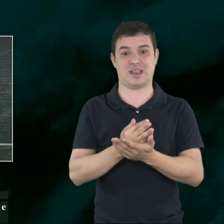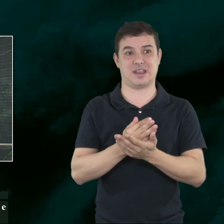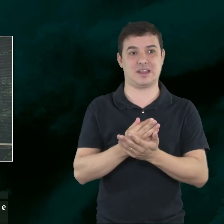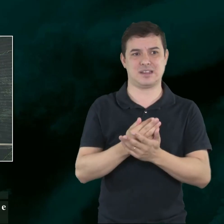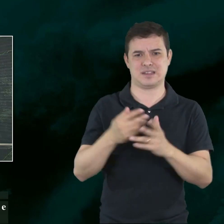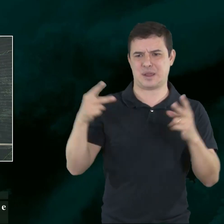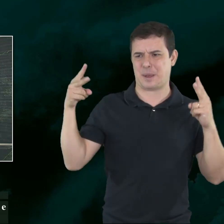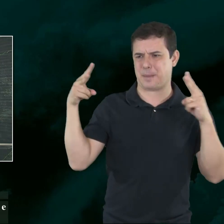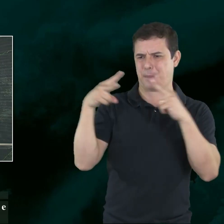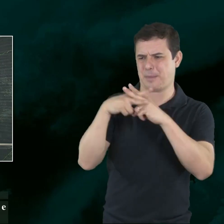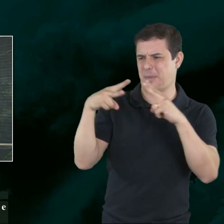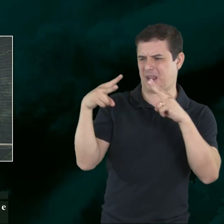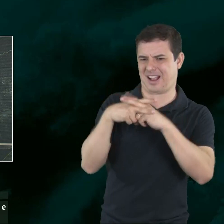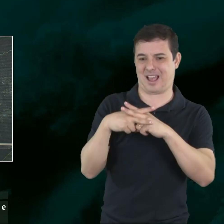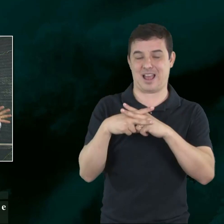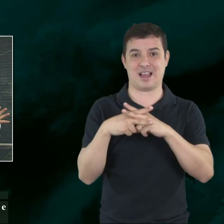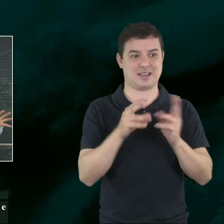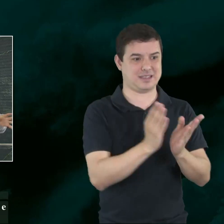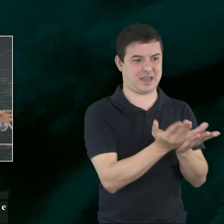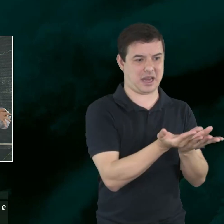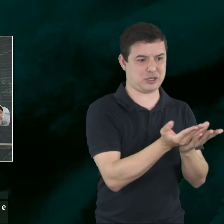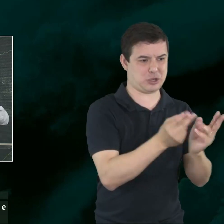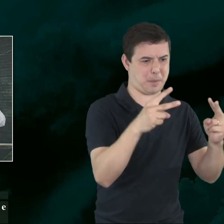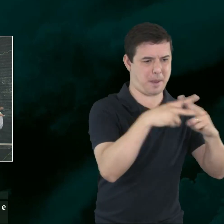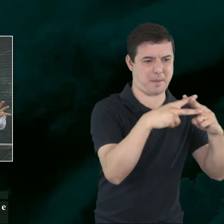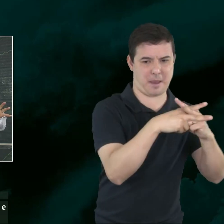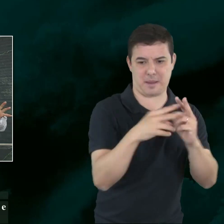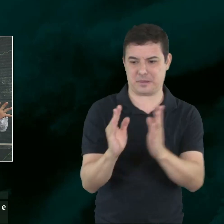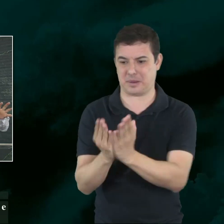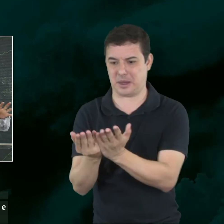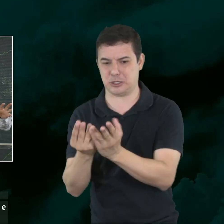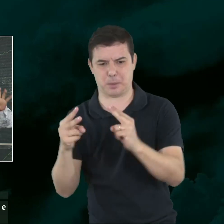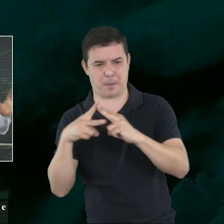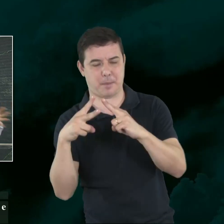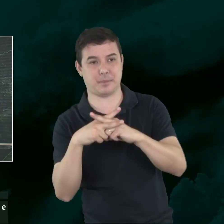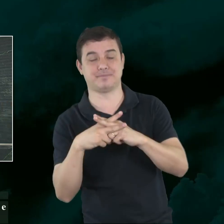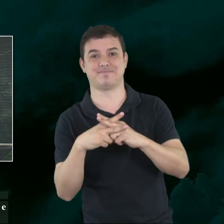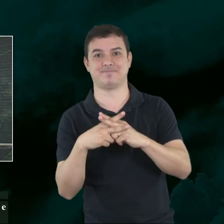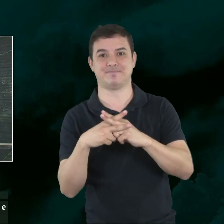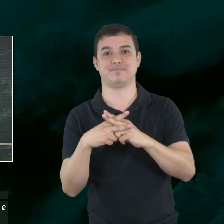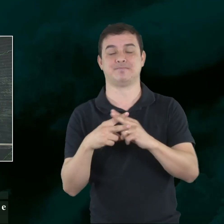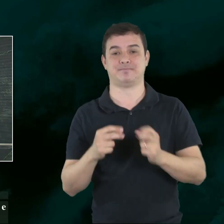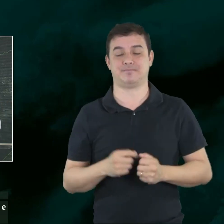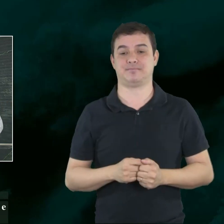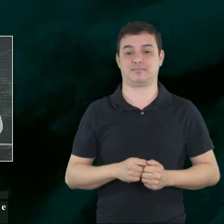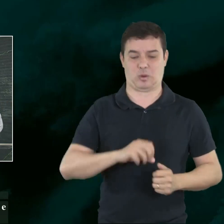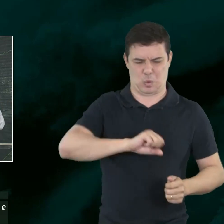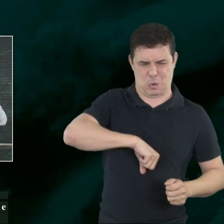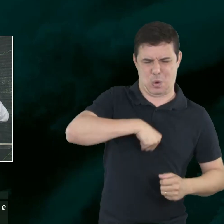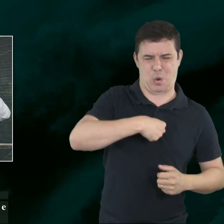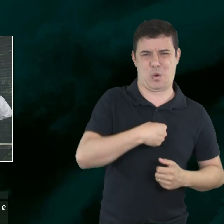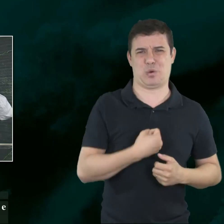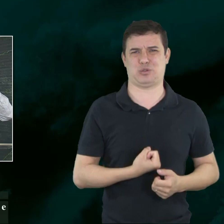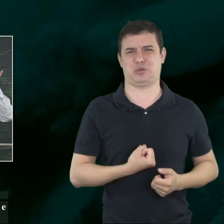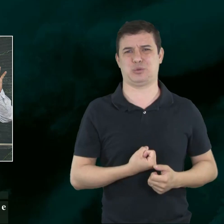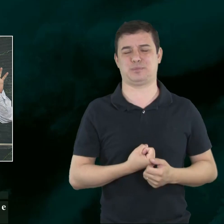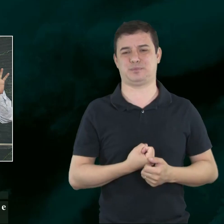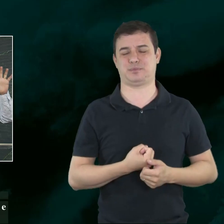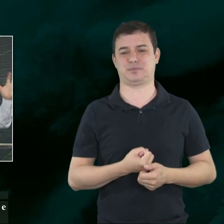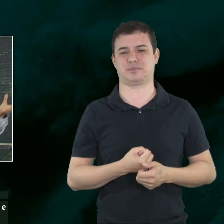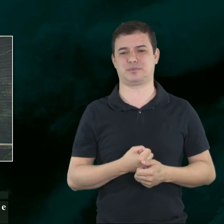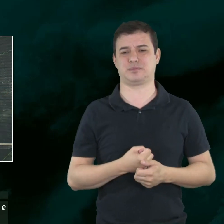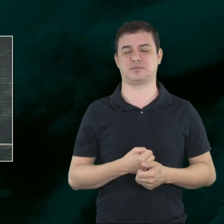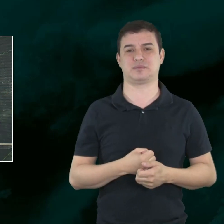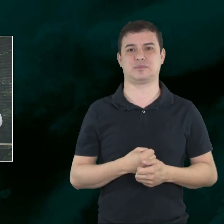Nós passamos hoje parece que está tudo bem, mas de repente, né, vai vir